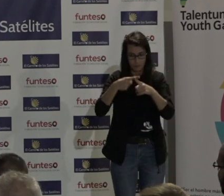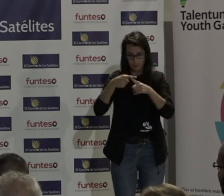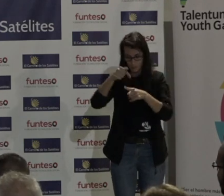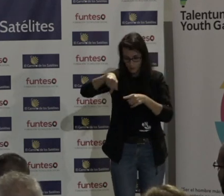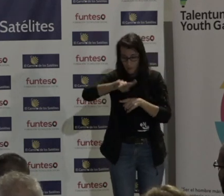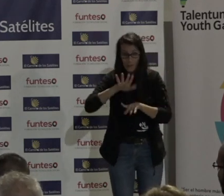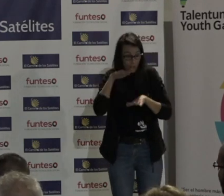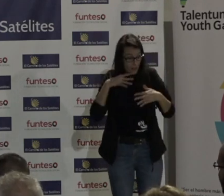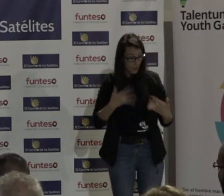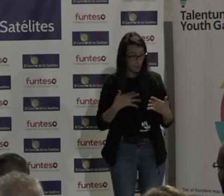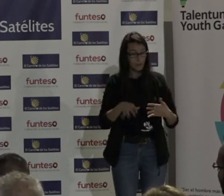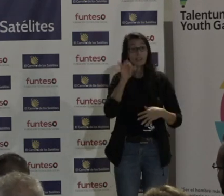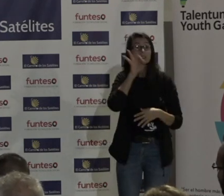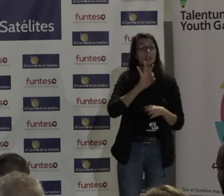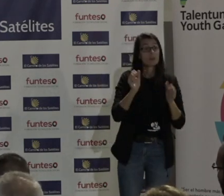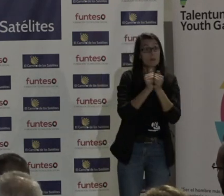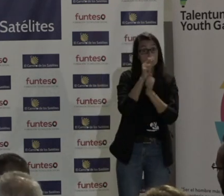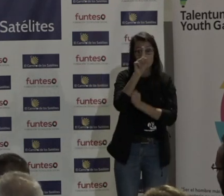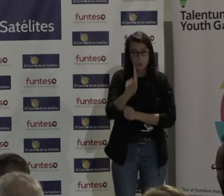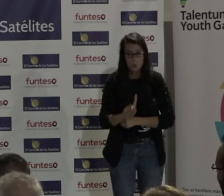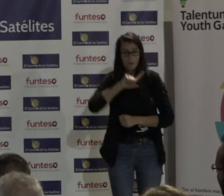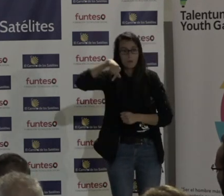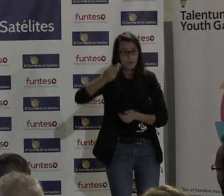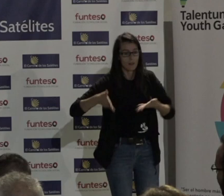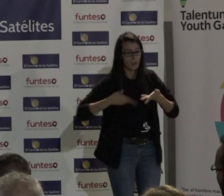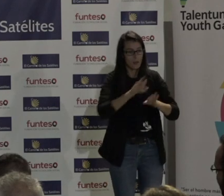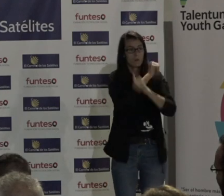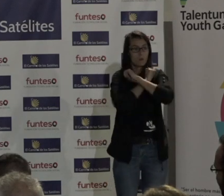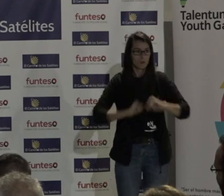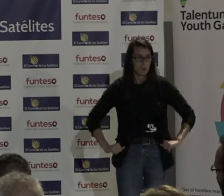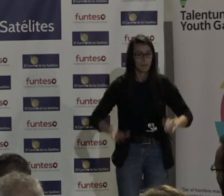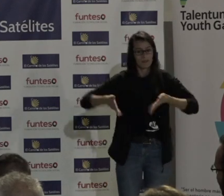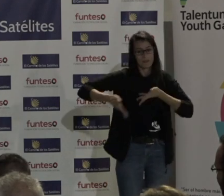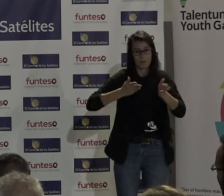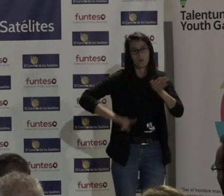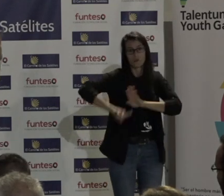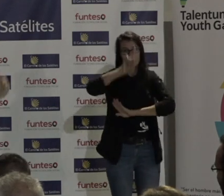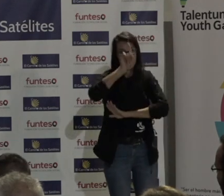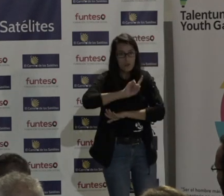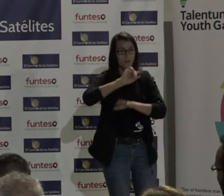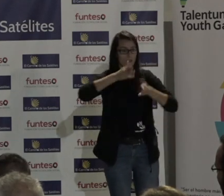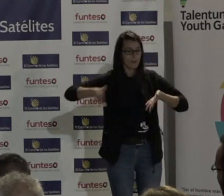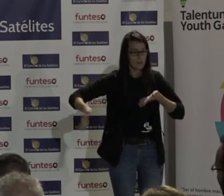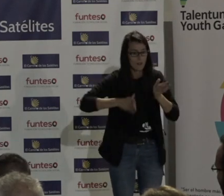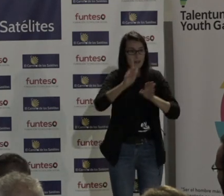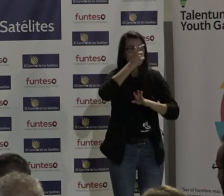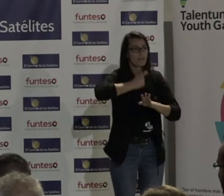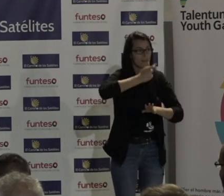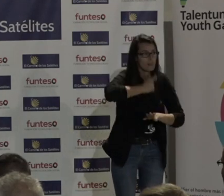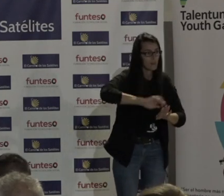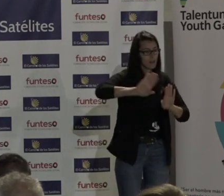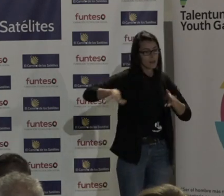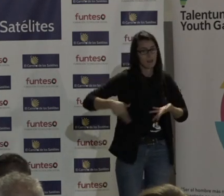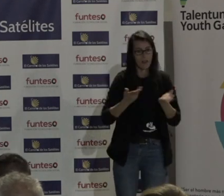XXI y después del camino francés tenemos el camino portugués, el camino del norte, el camino inglés, el camino de invierno,